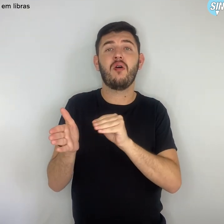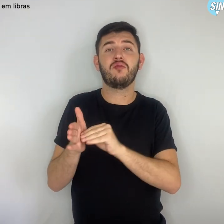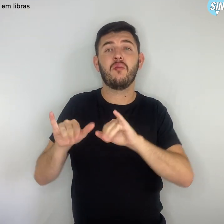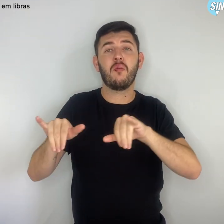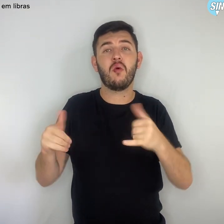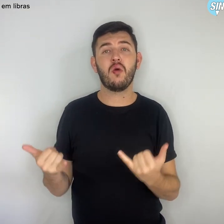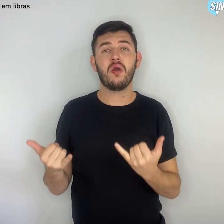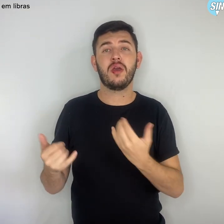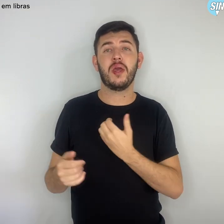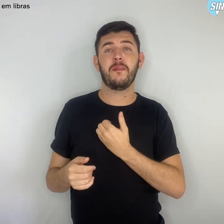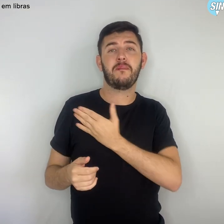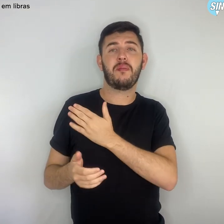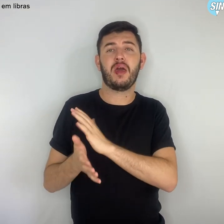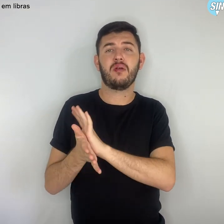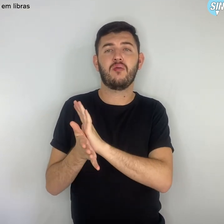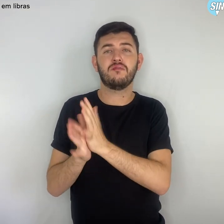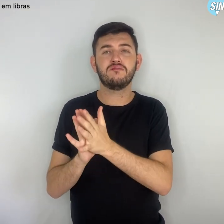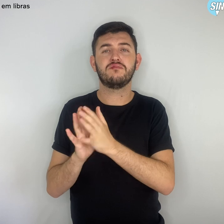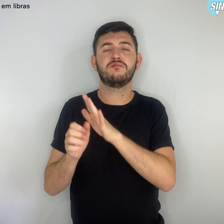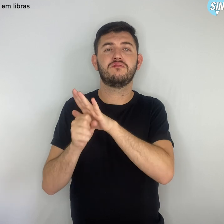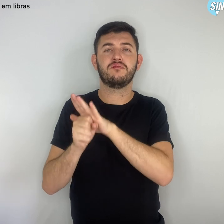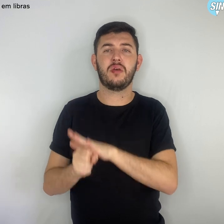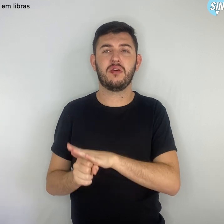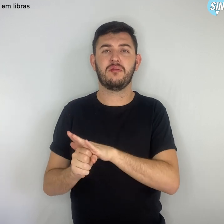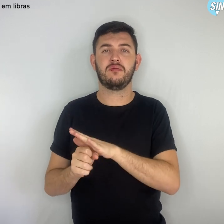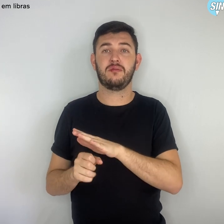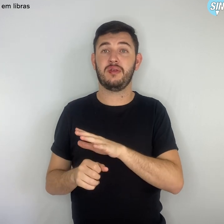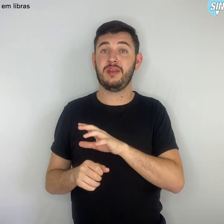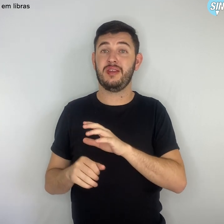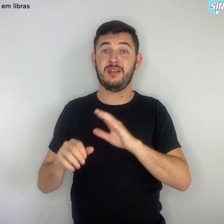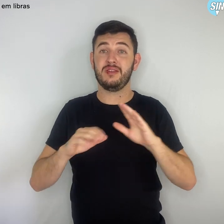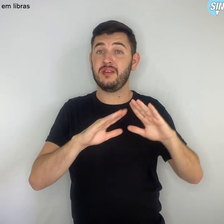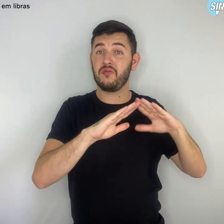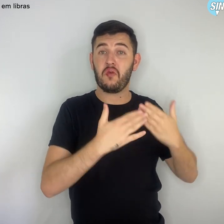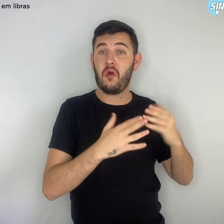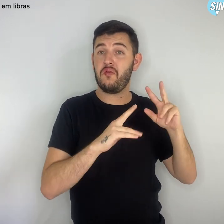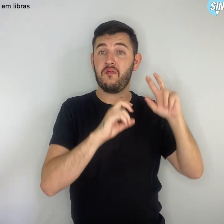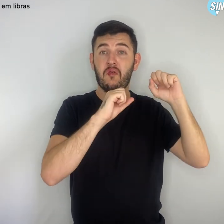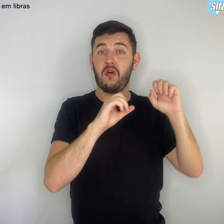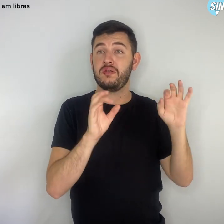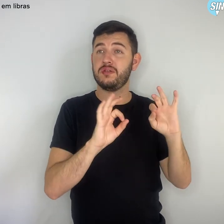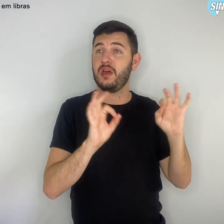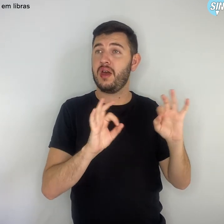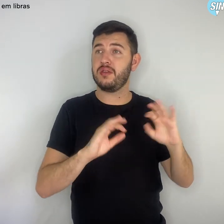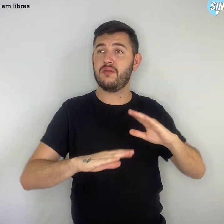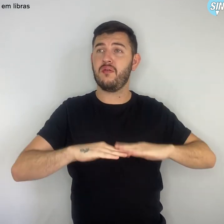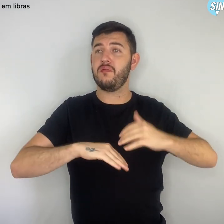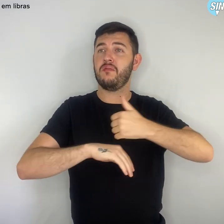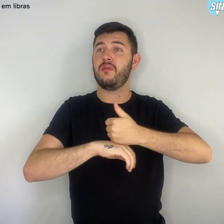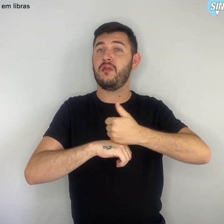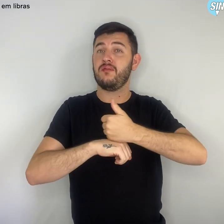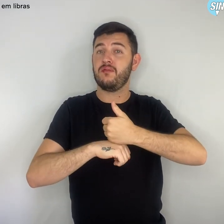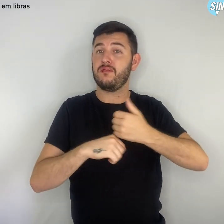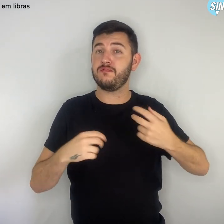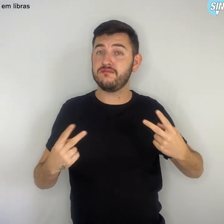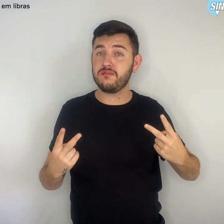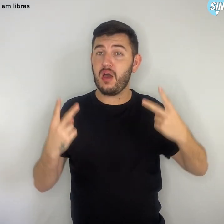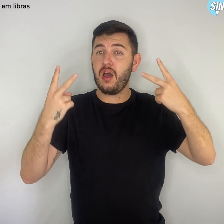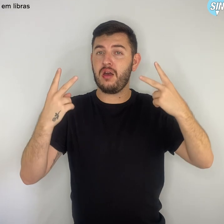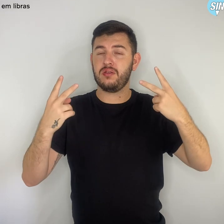E se não tivermos uma escola fortalecida, com profissionais valorizados, com infraestrutura,